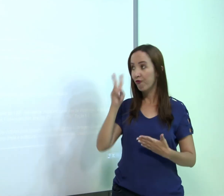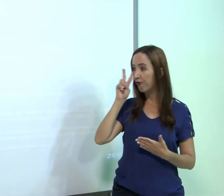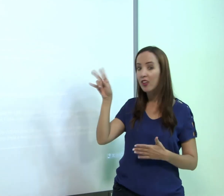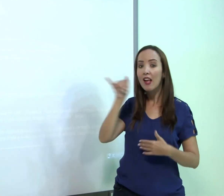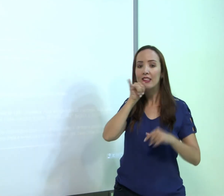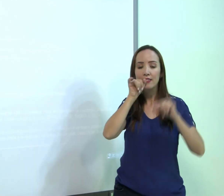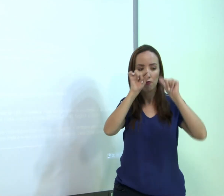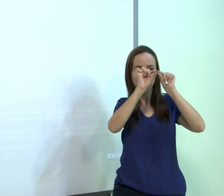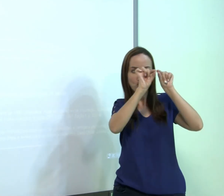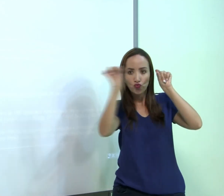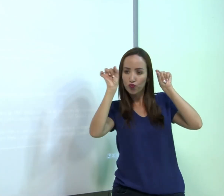Viram?